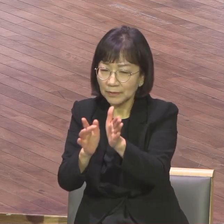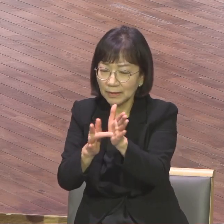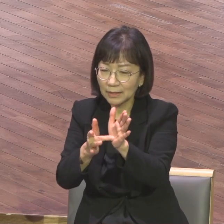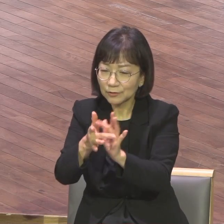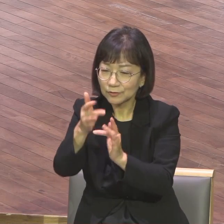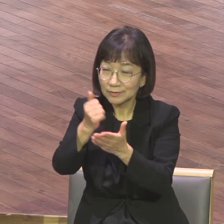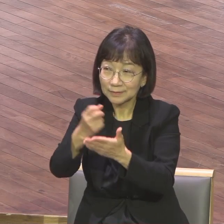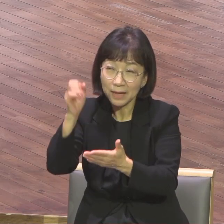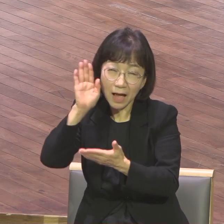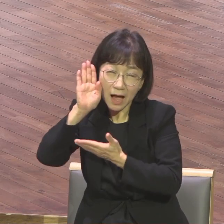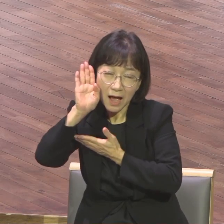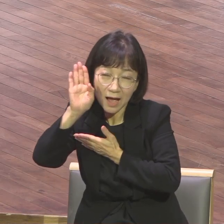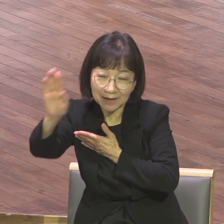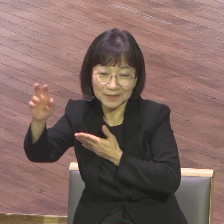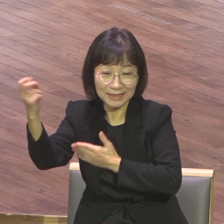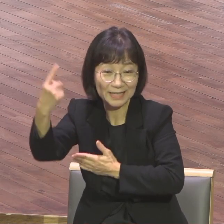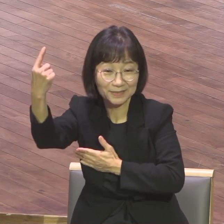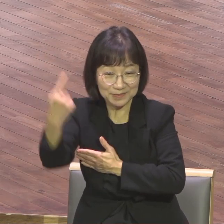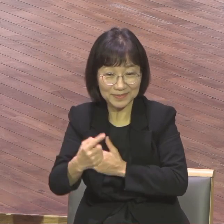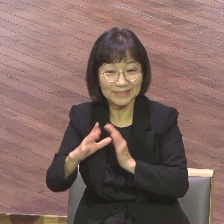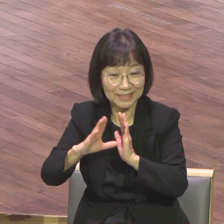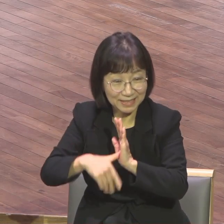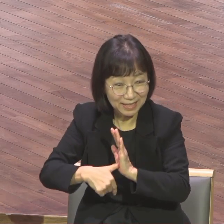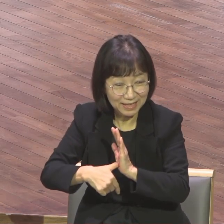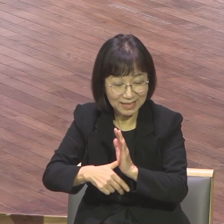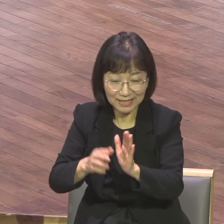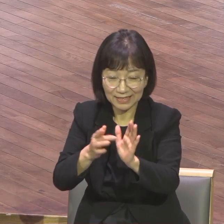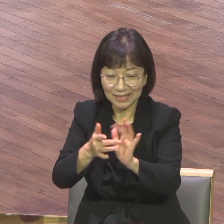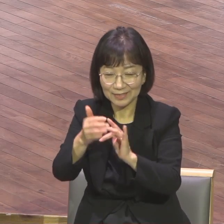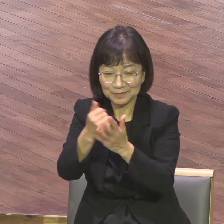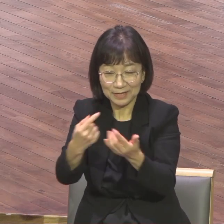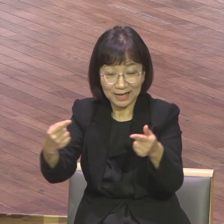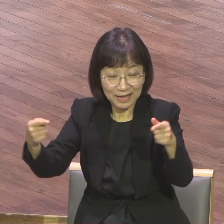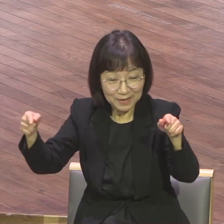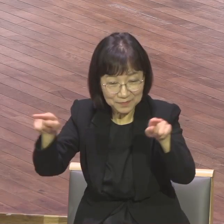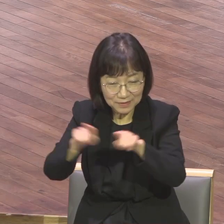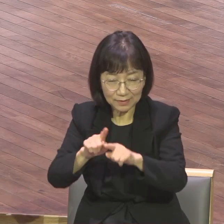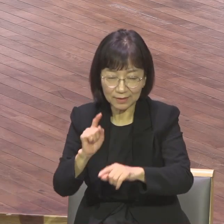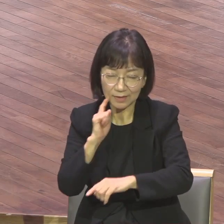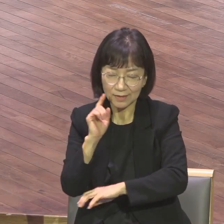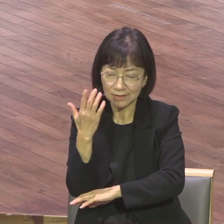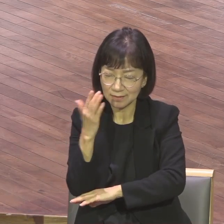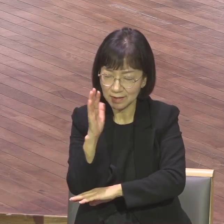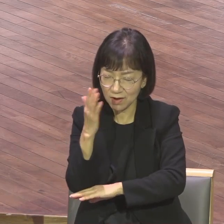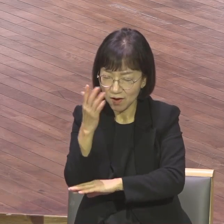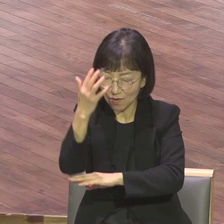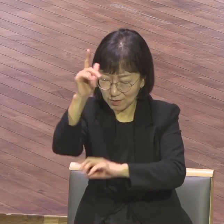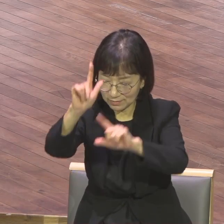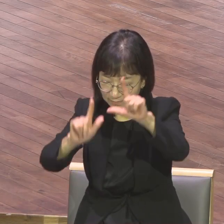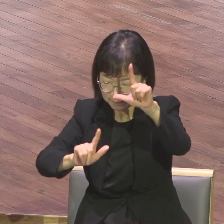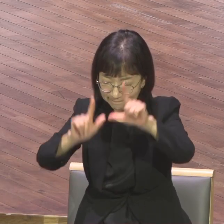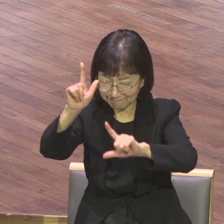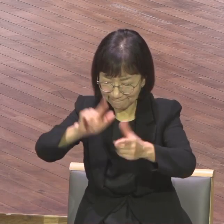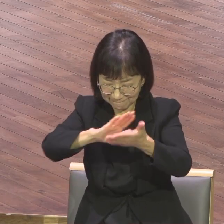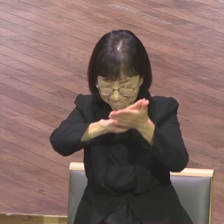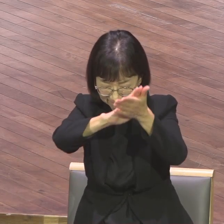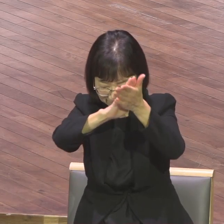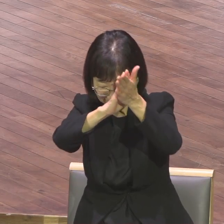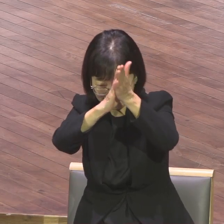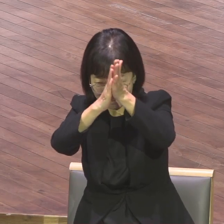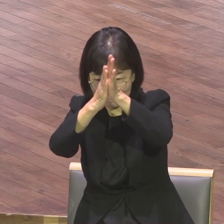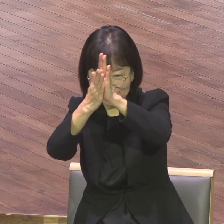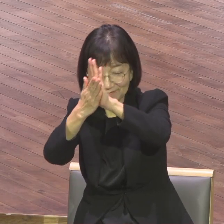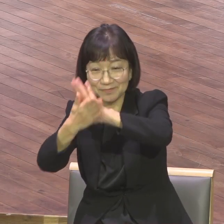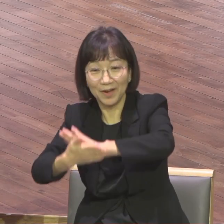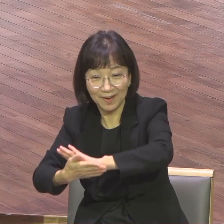우리가 예수님과 같이 영광스러운 모습으로 변하게 될 것이라고 말씀하고 있습니다. 예수님처럼